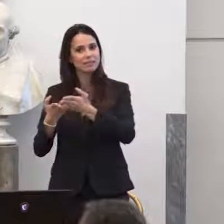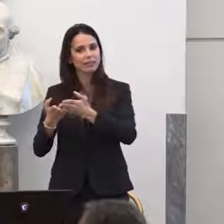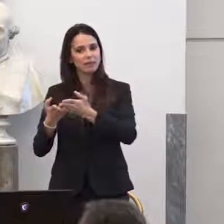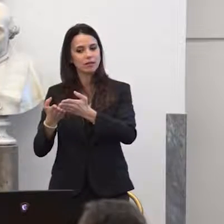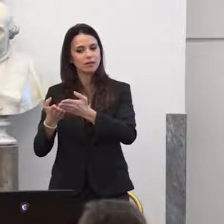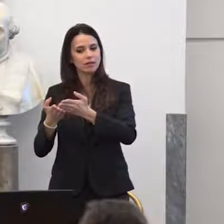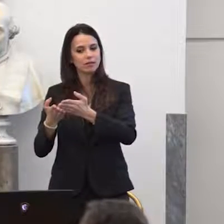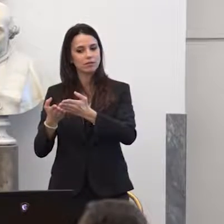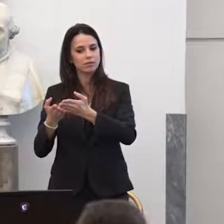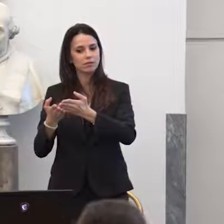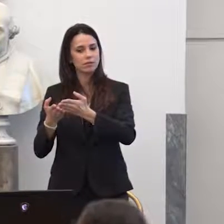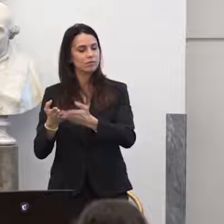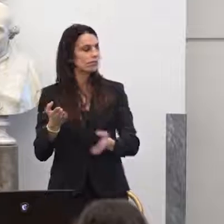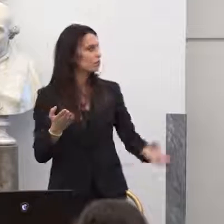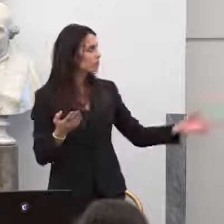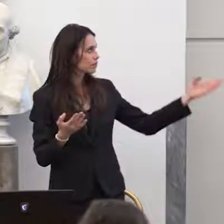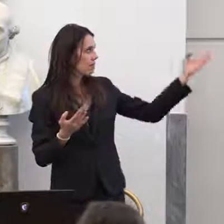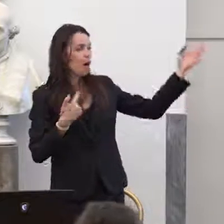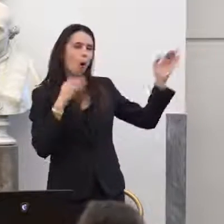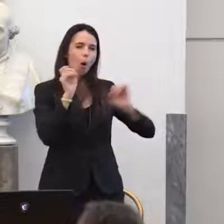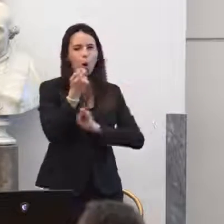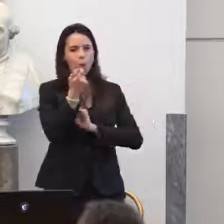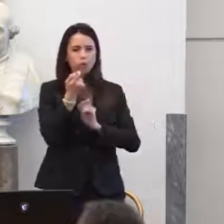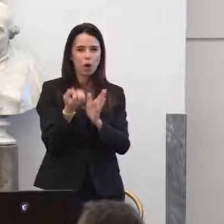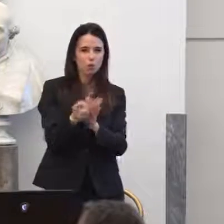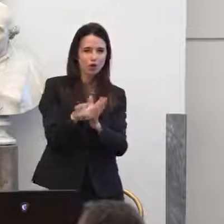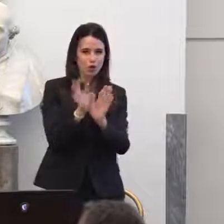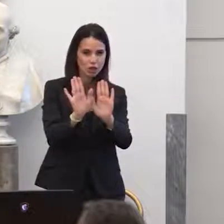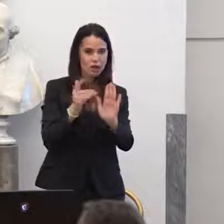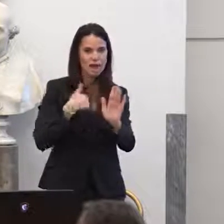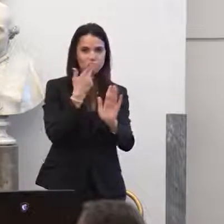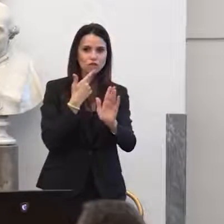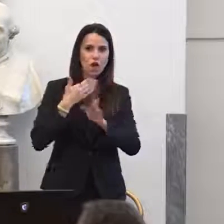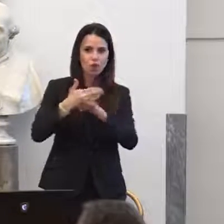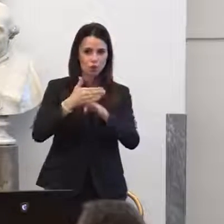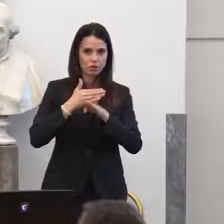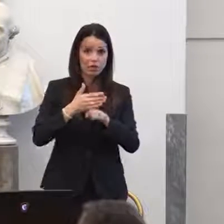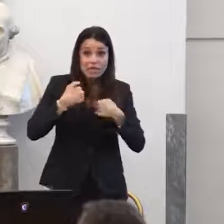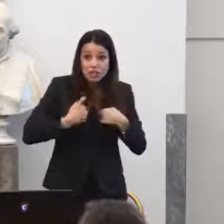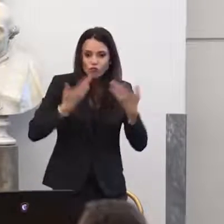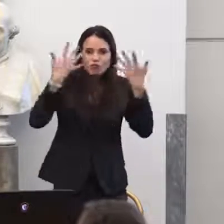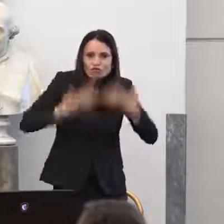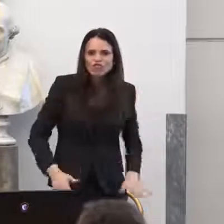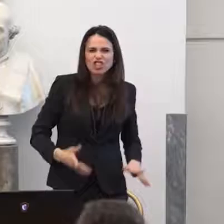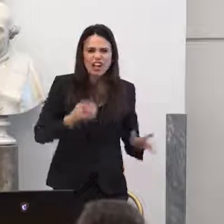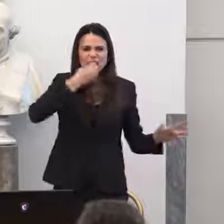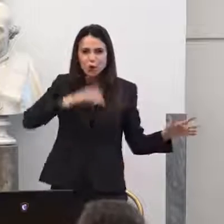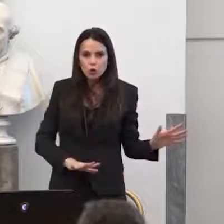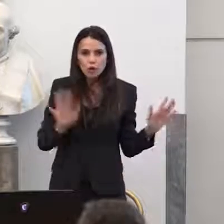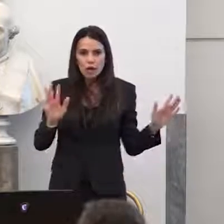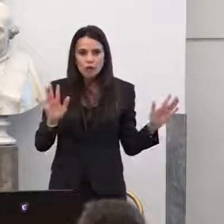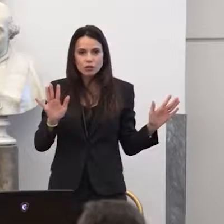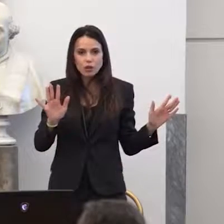Questa è una cosa un po' provocatoria, però mi sento di condividerla con voi. Cioè, già sono stato sfortunato, ma non sono stato